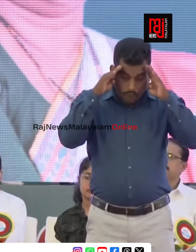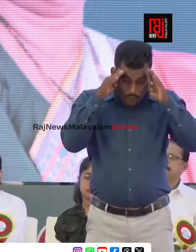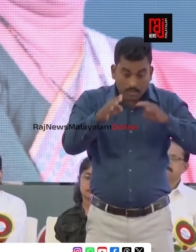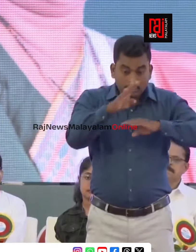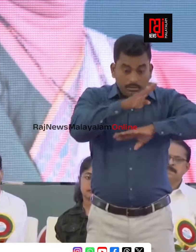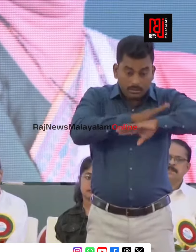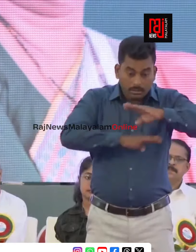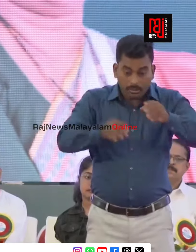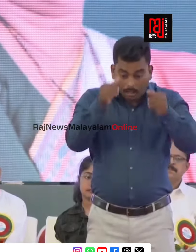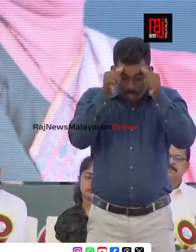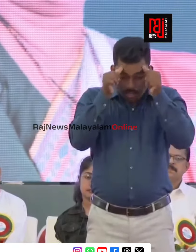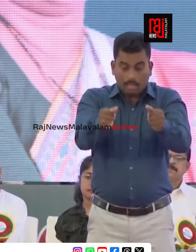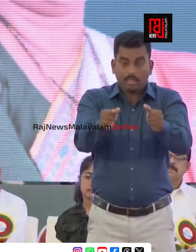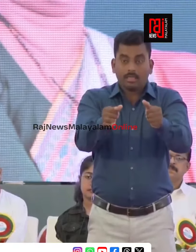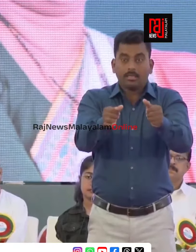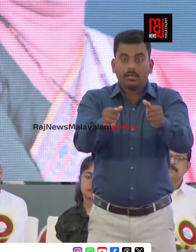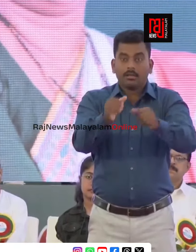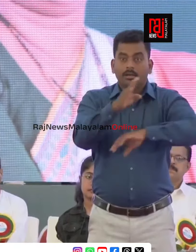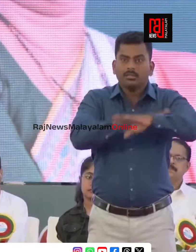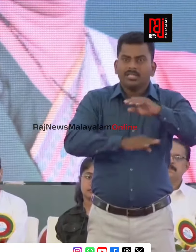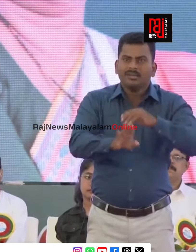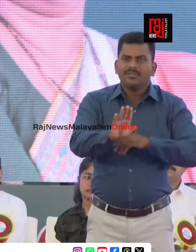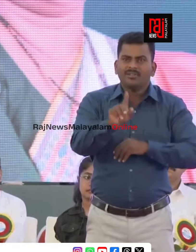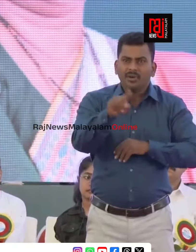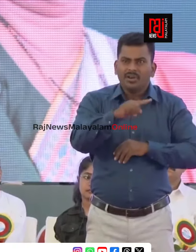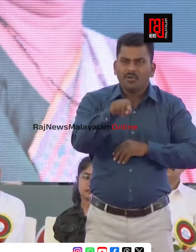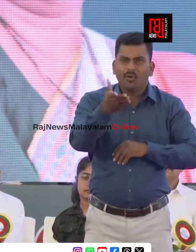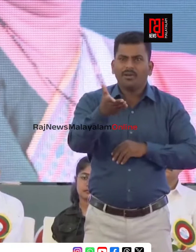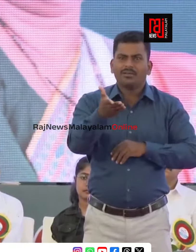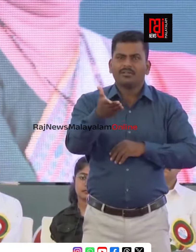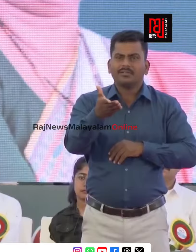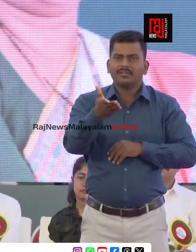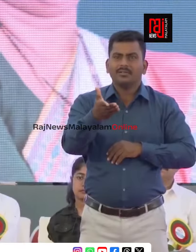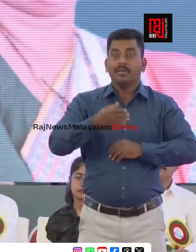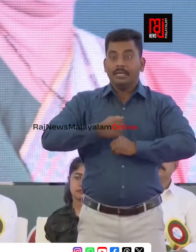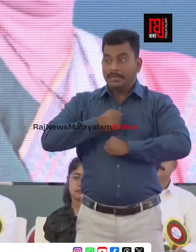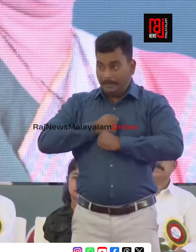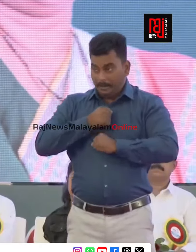സാധ്യതകളെയും സമന്വയിപ്പിച്ച് നിരവധി പദ്ധതികളാണ്